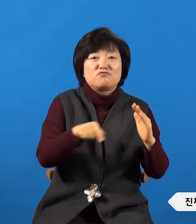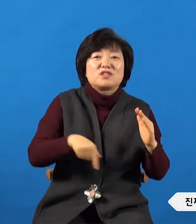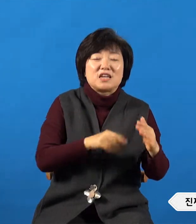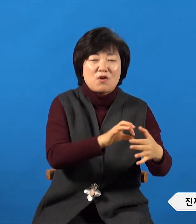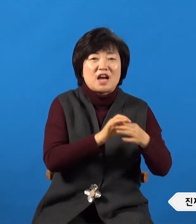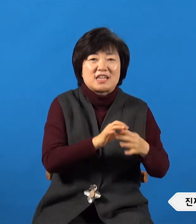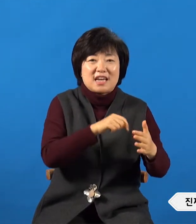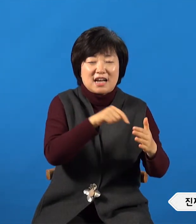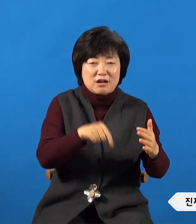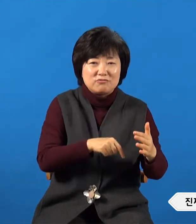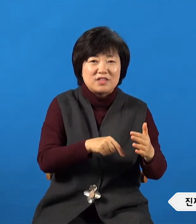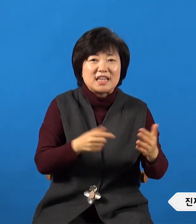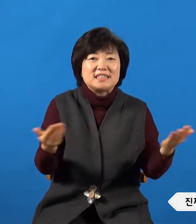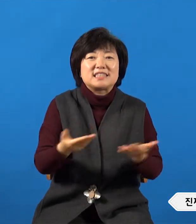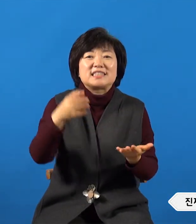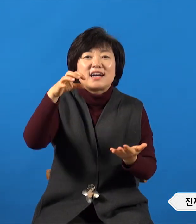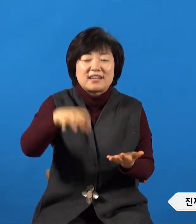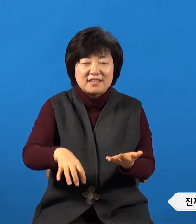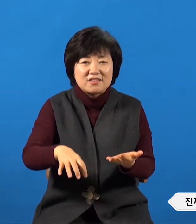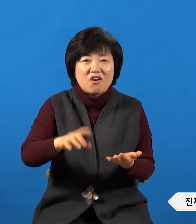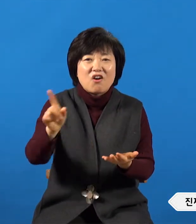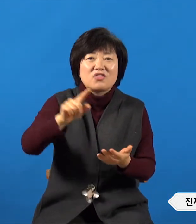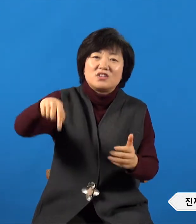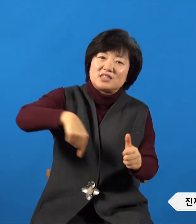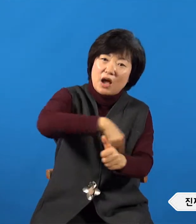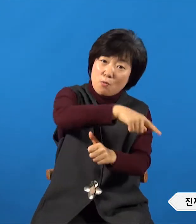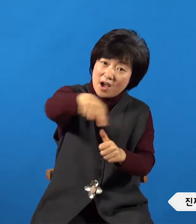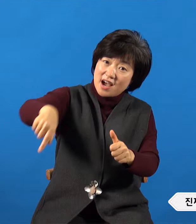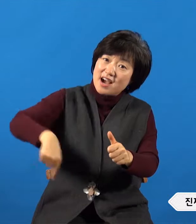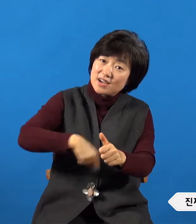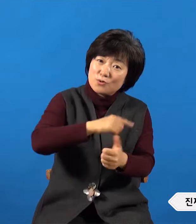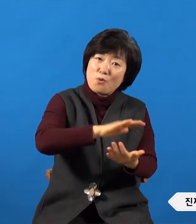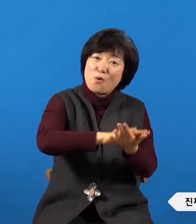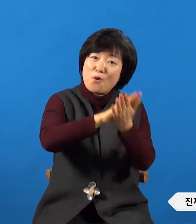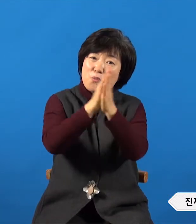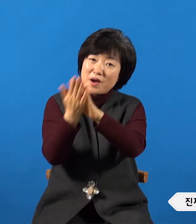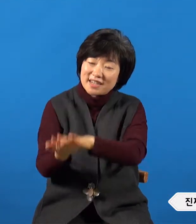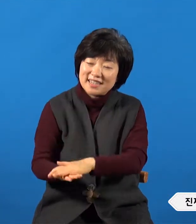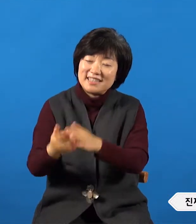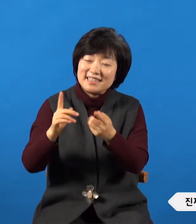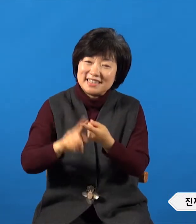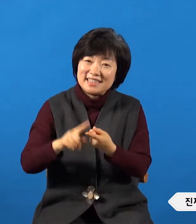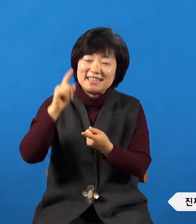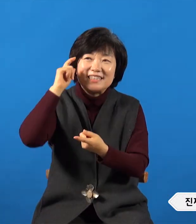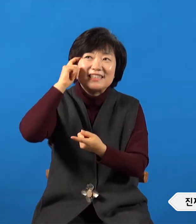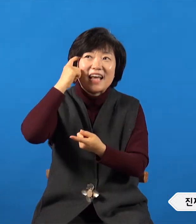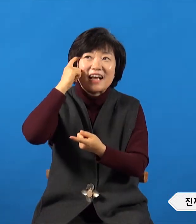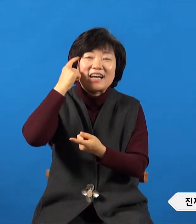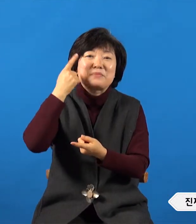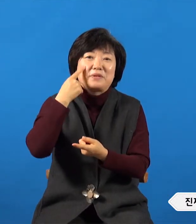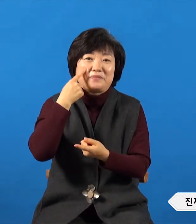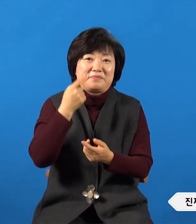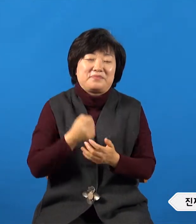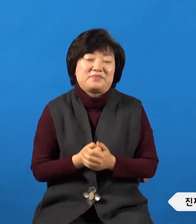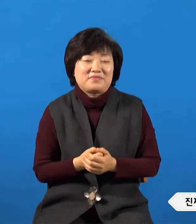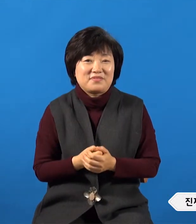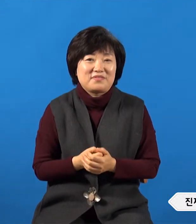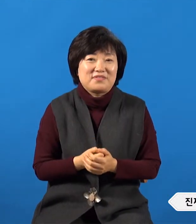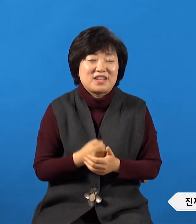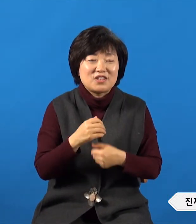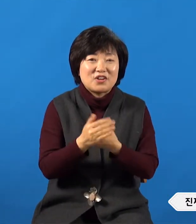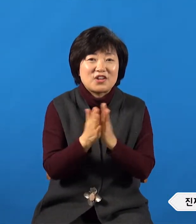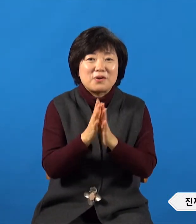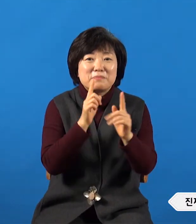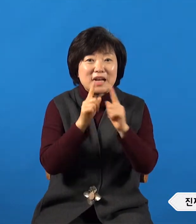가운데, 우리의 직장에서 어떤 상황들이 이루어질 것인가를 한번 상상해 보십시오. 그래서 오늘